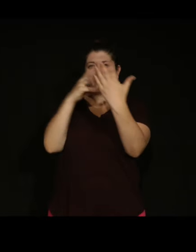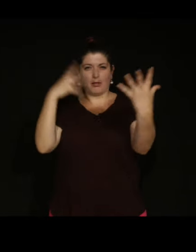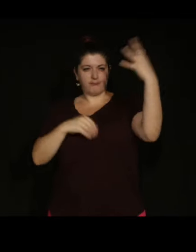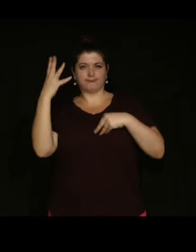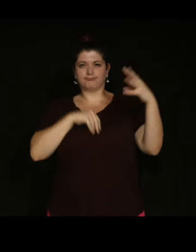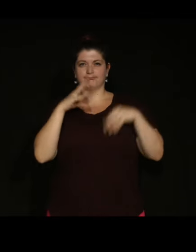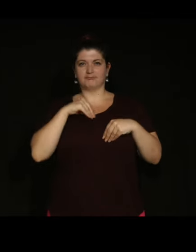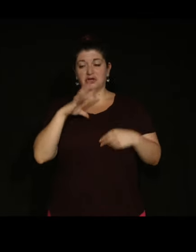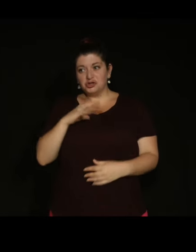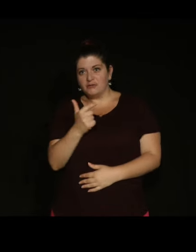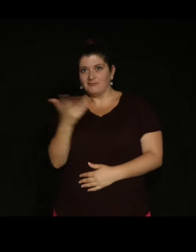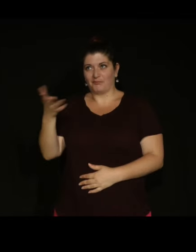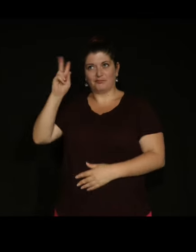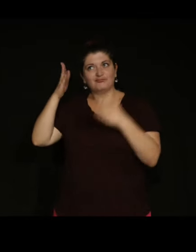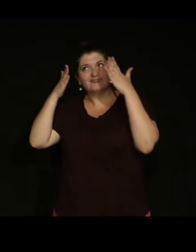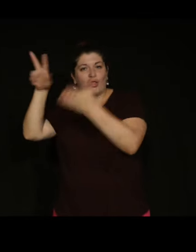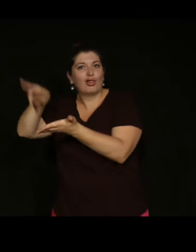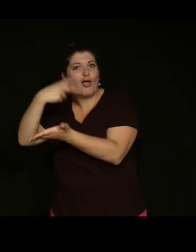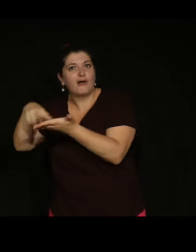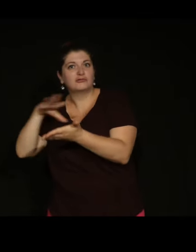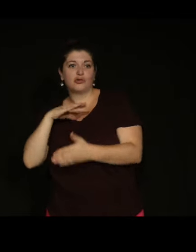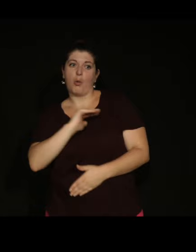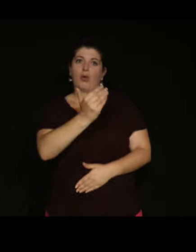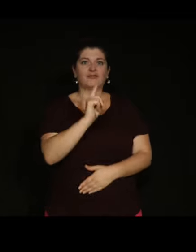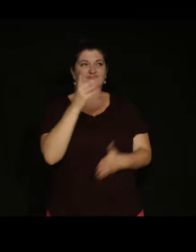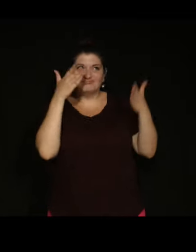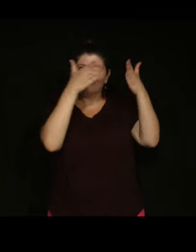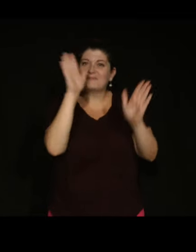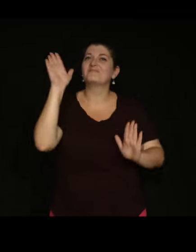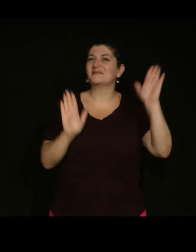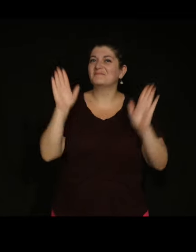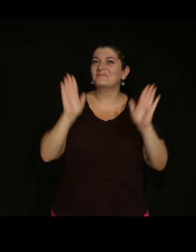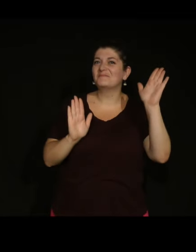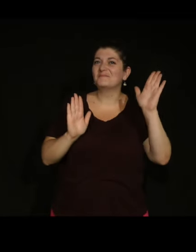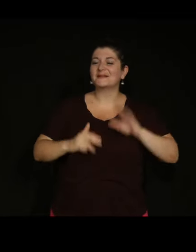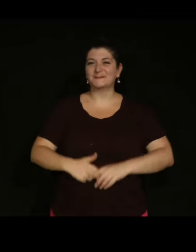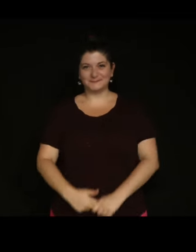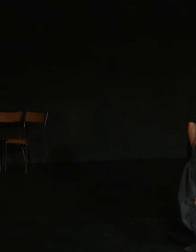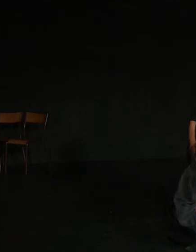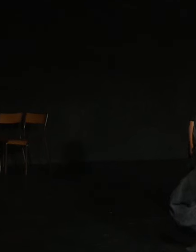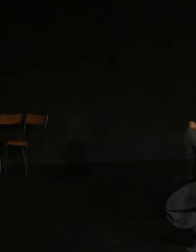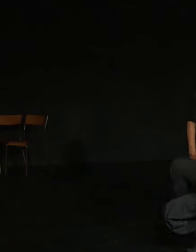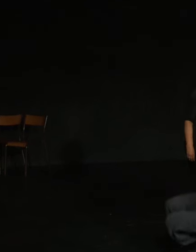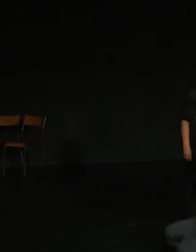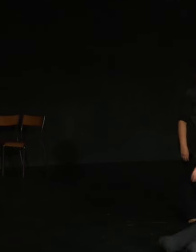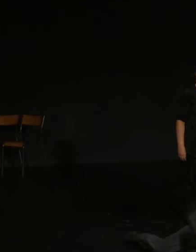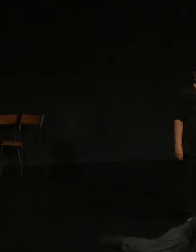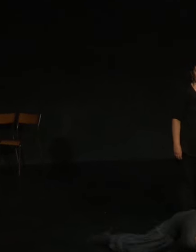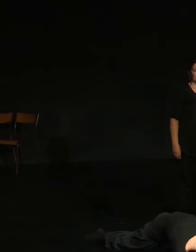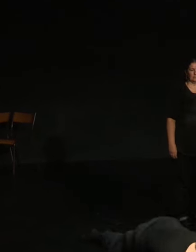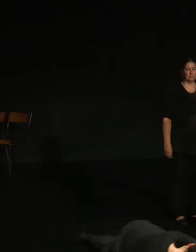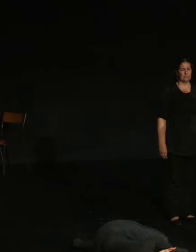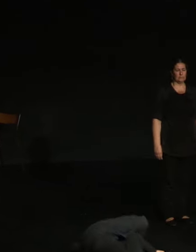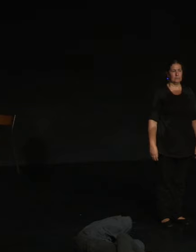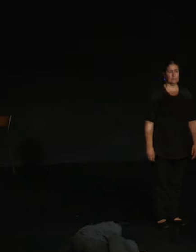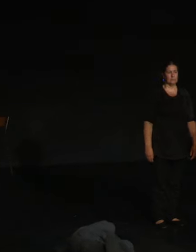à essayer d'imiter pour s'approprier différents styles de théâtre visuel. Alors, certains qui vont plus